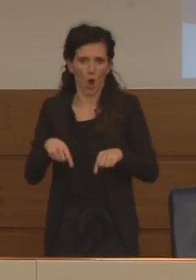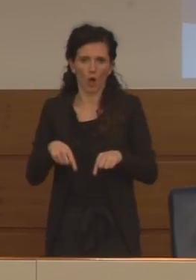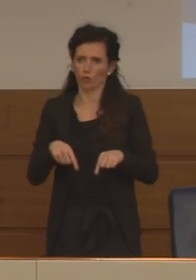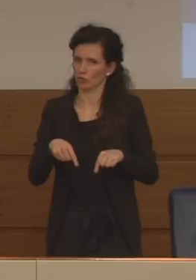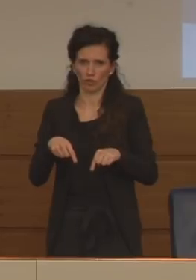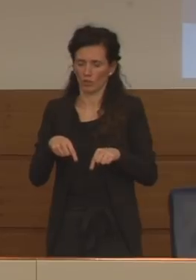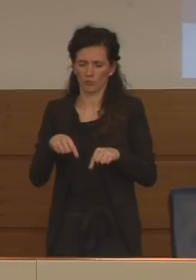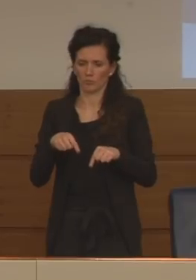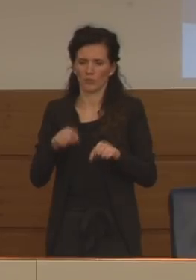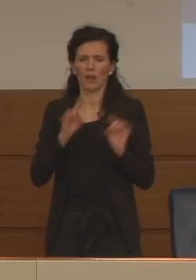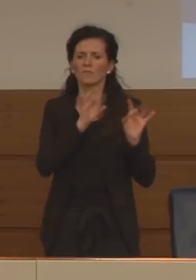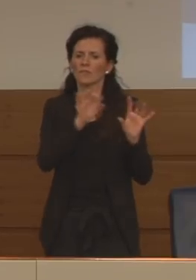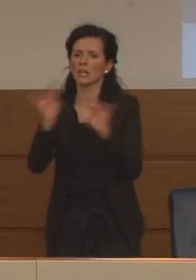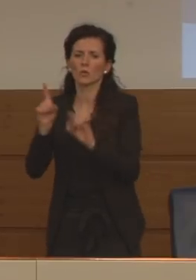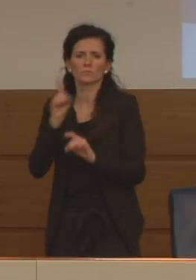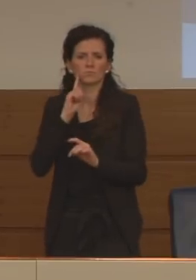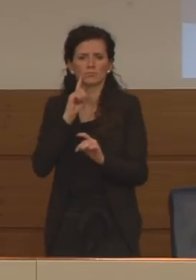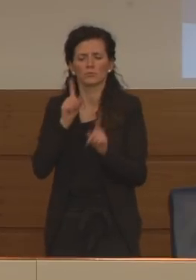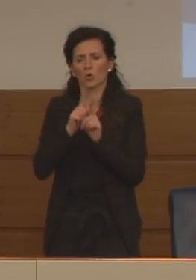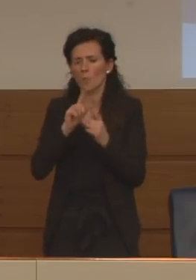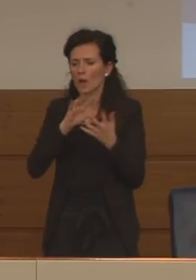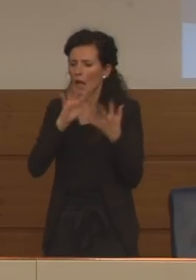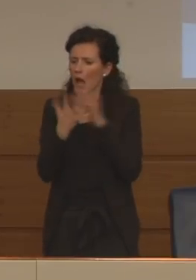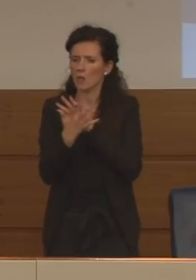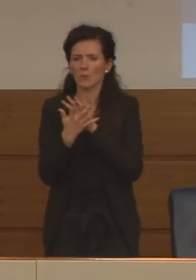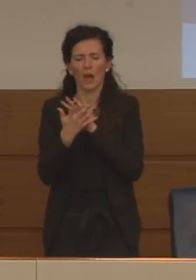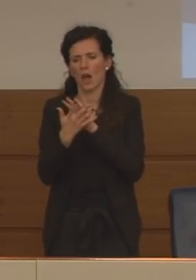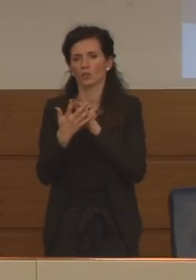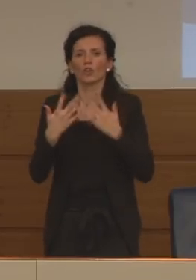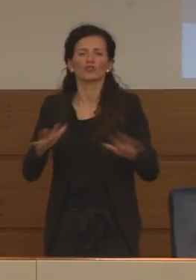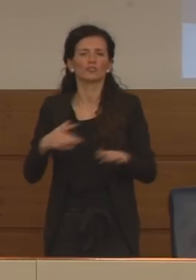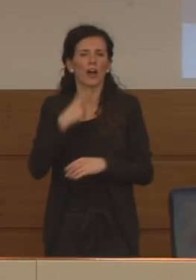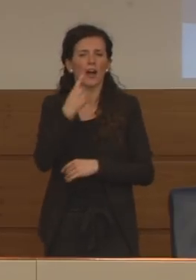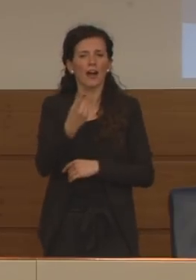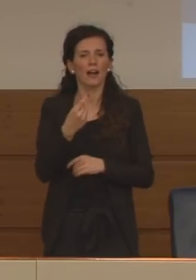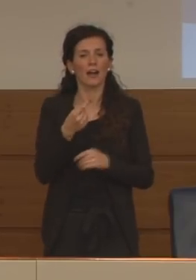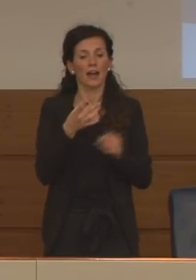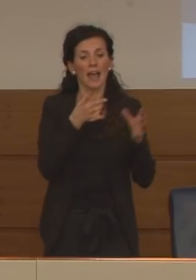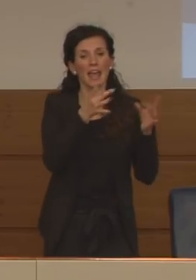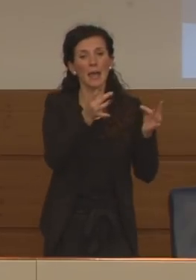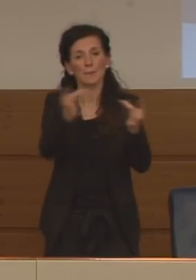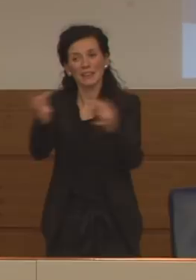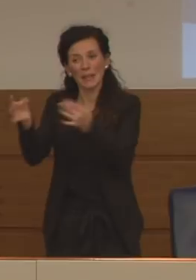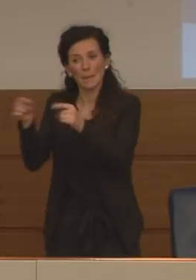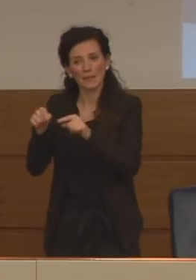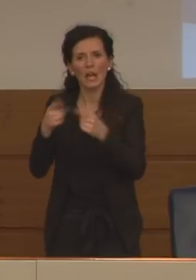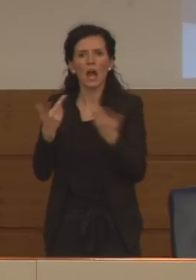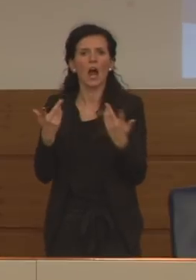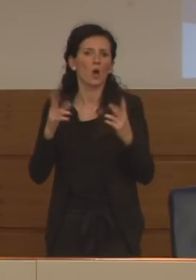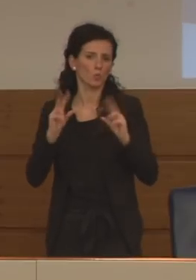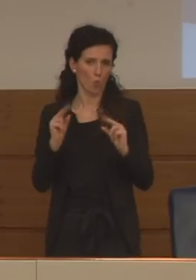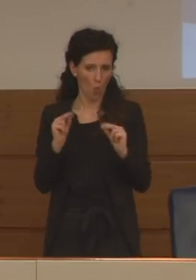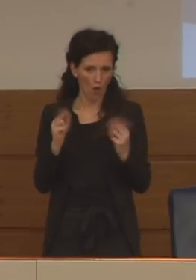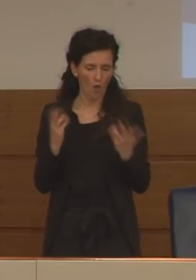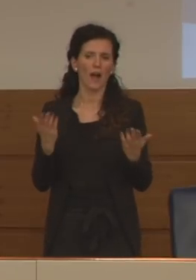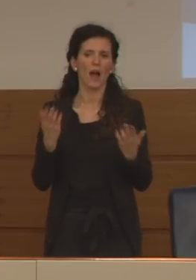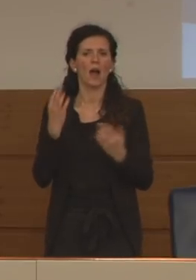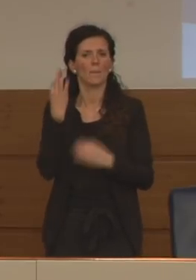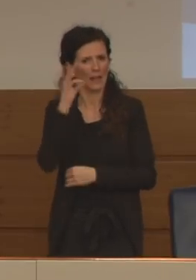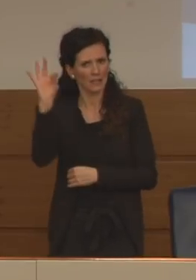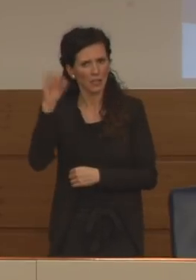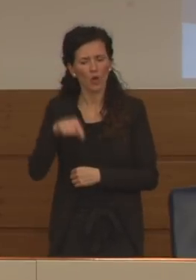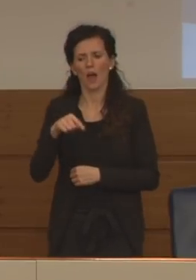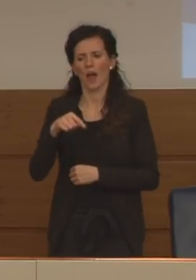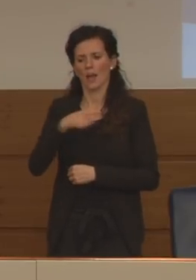abbiamo detto che questa è una epidemia particolare va che stiamo studiando